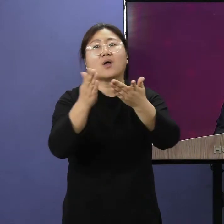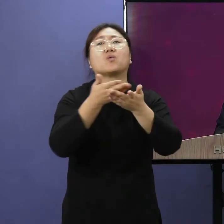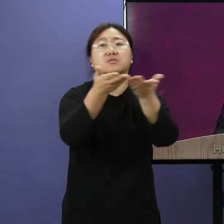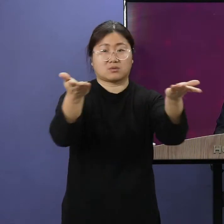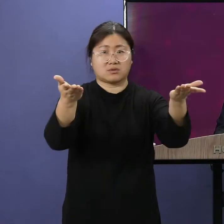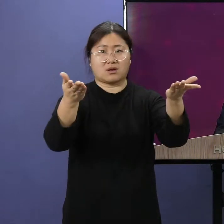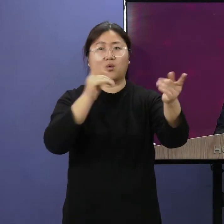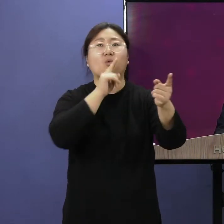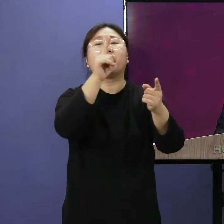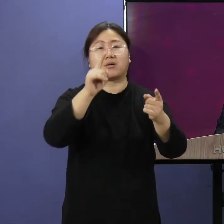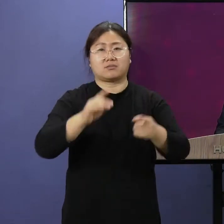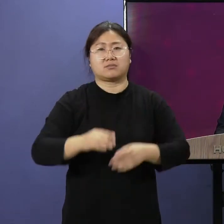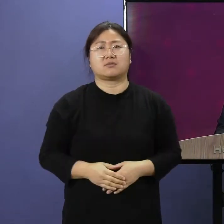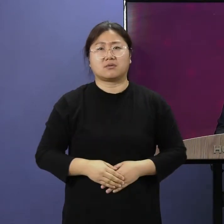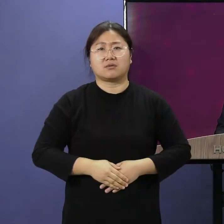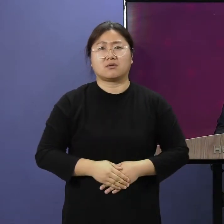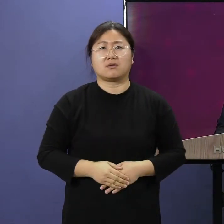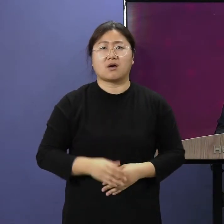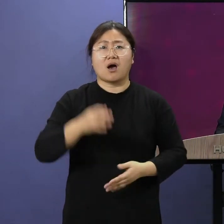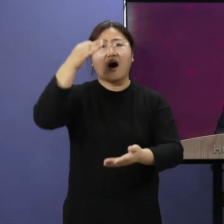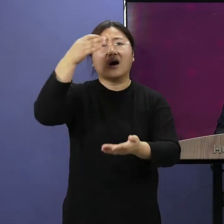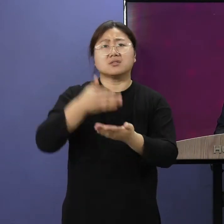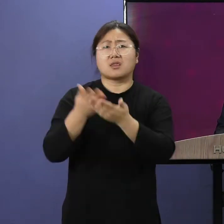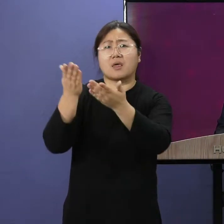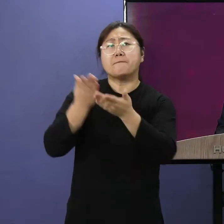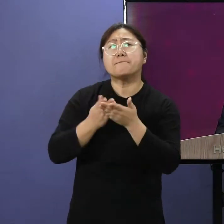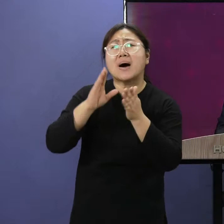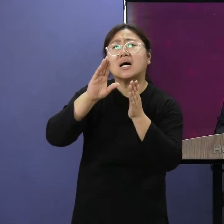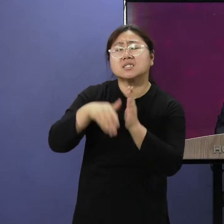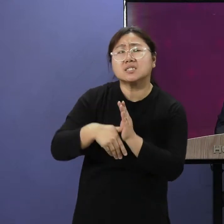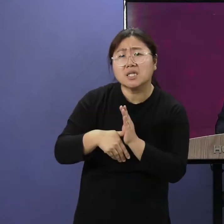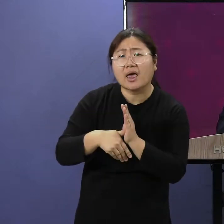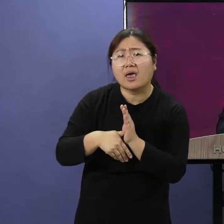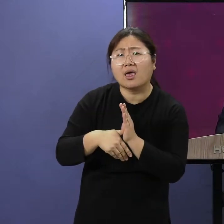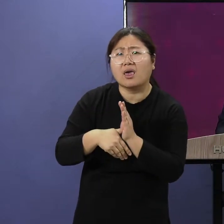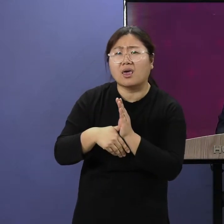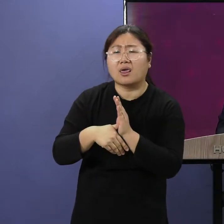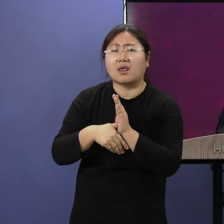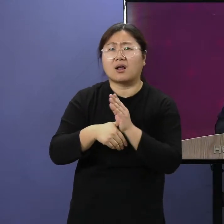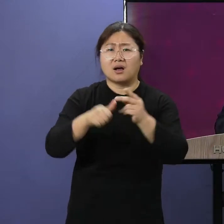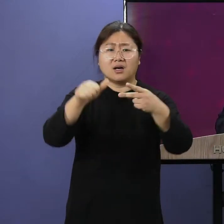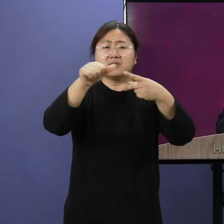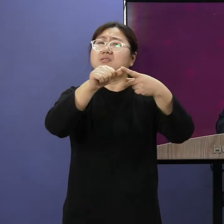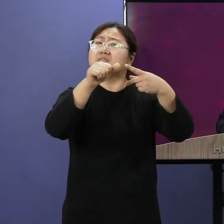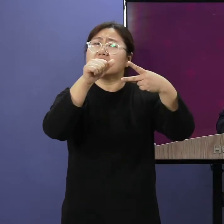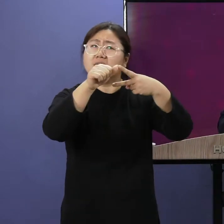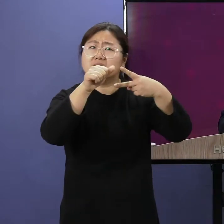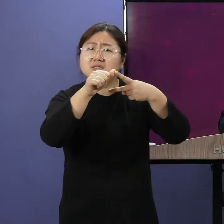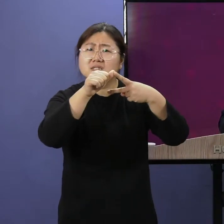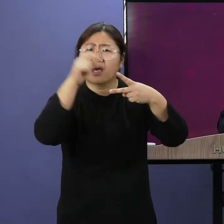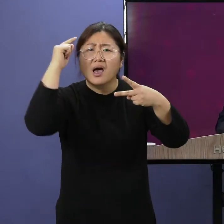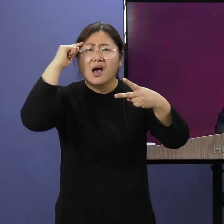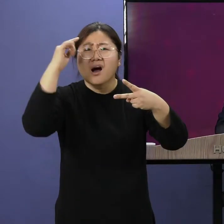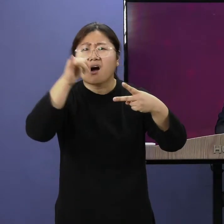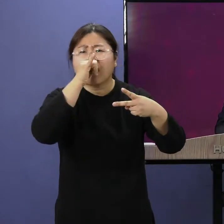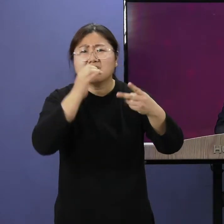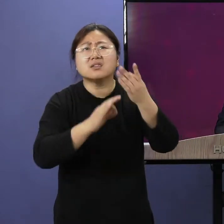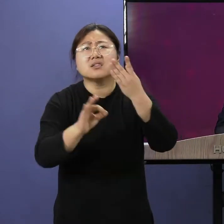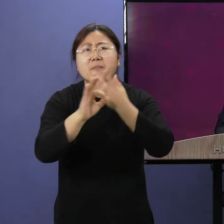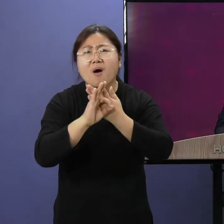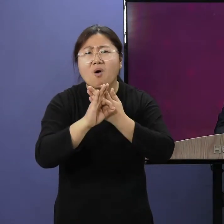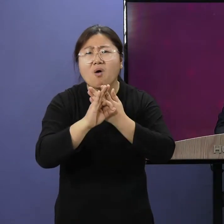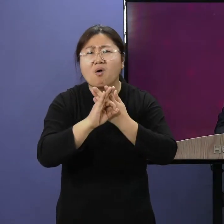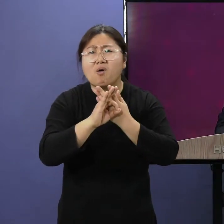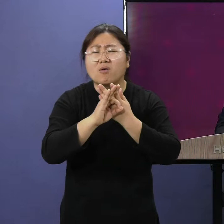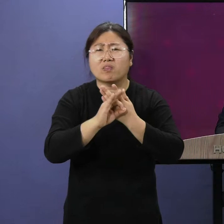좀 개념이 있으면 동생을 두고 화를 내야겠죠. 어떻게 아버지를 죽은 시체 마냥 그렇게 취급할